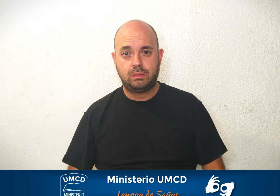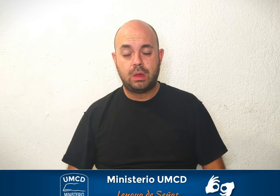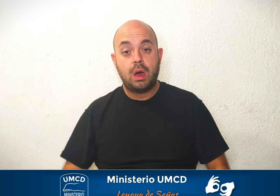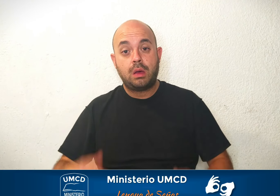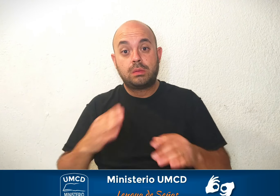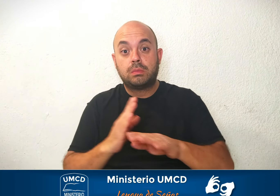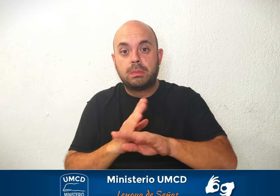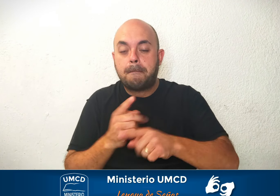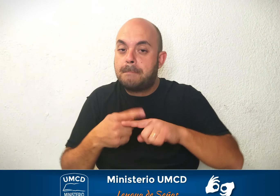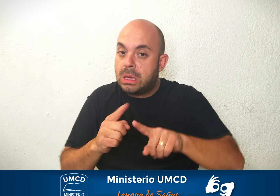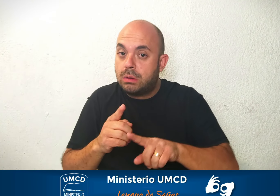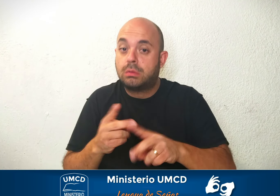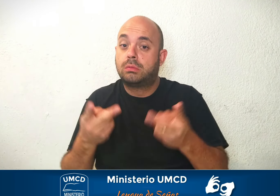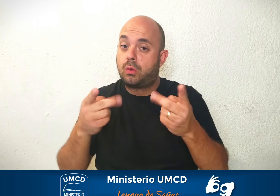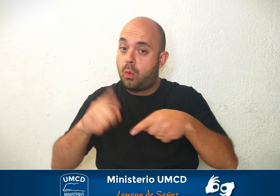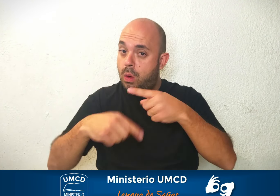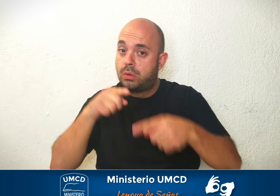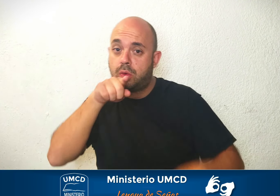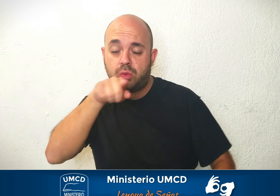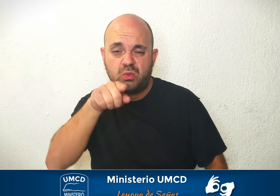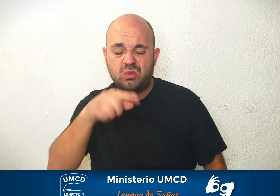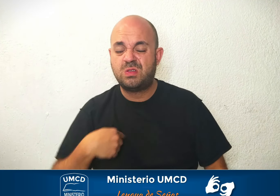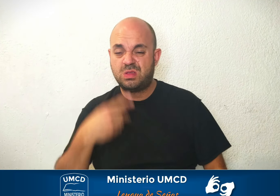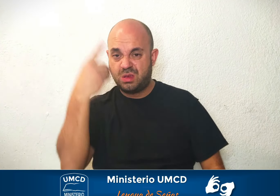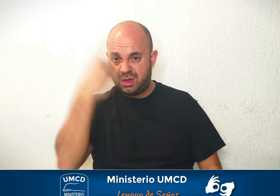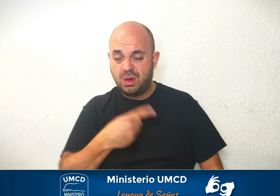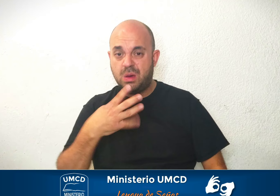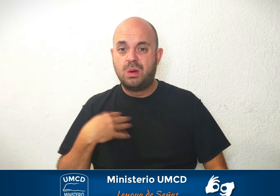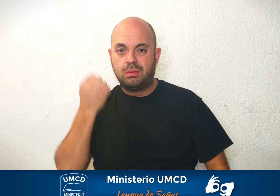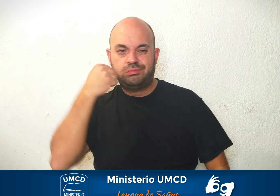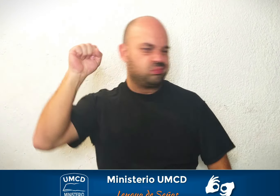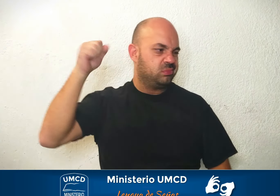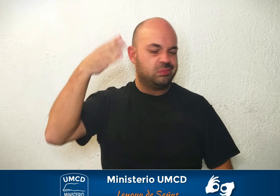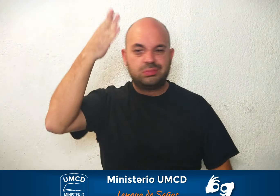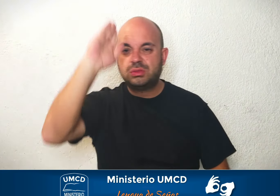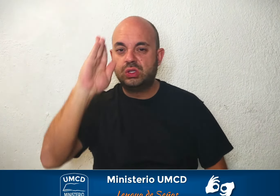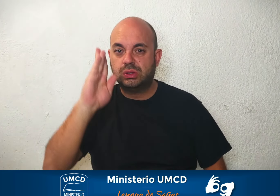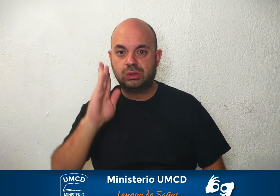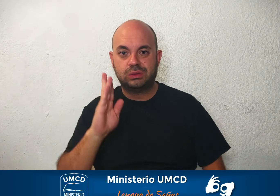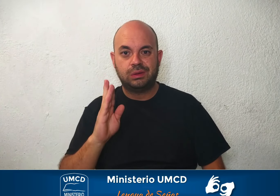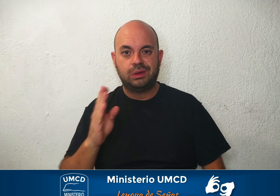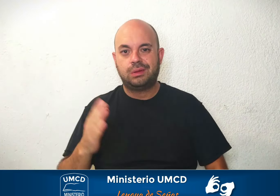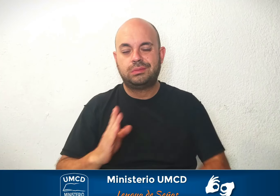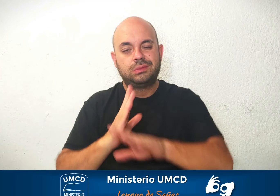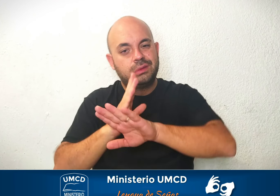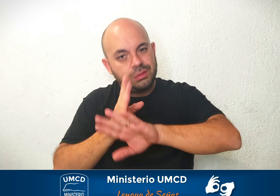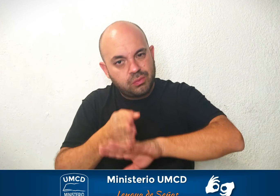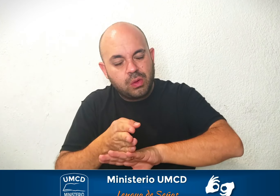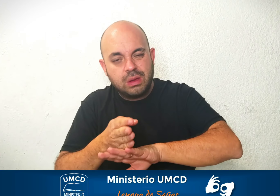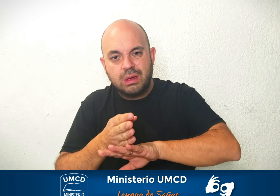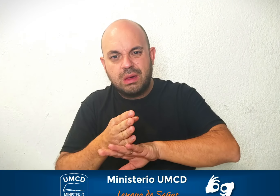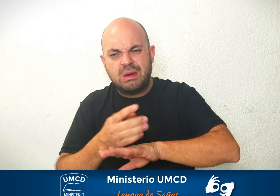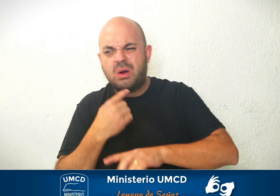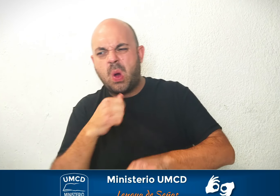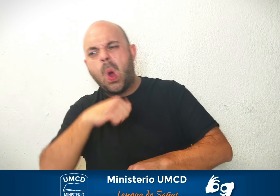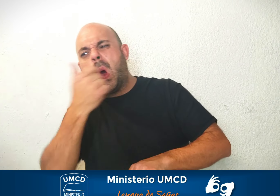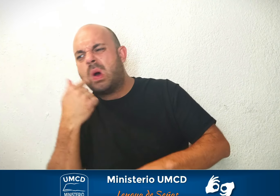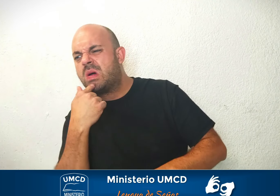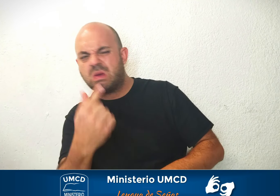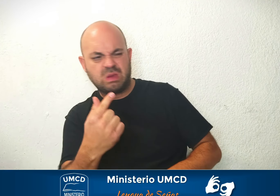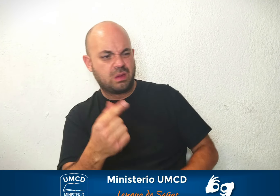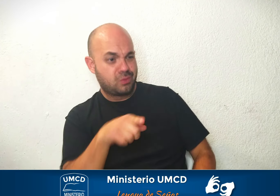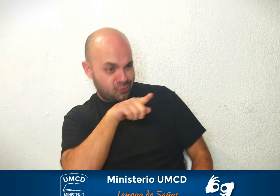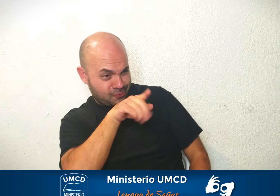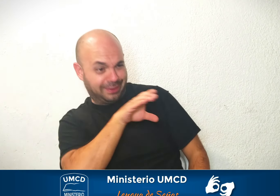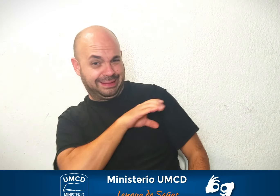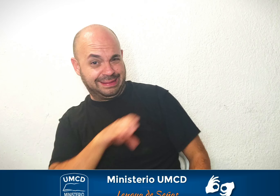en Cristo, pero era llamada a vivir en santidad. Usted y yo tenemos que hacer lo mismo.